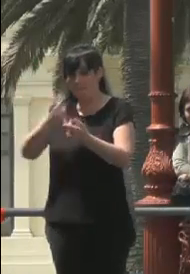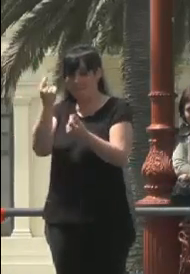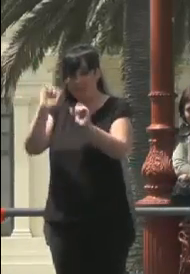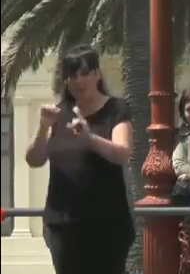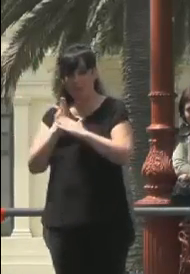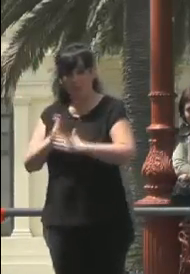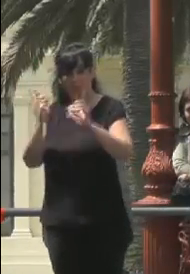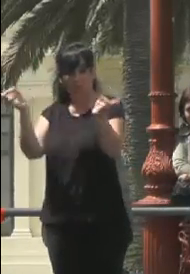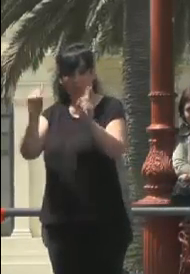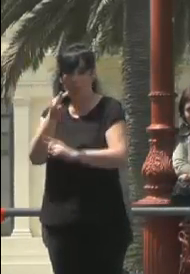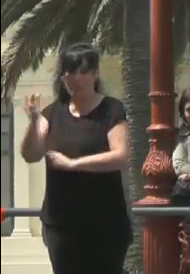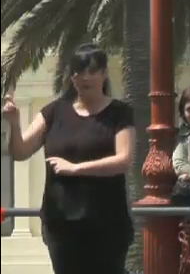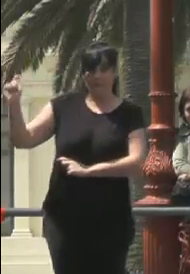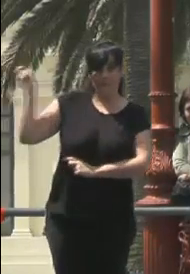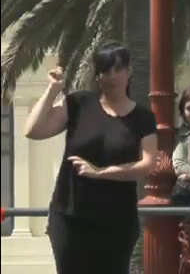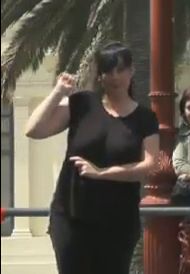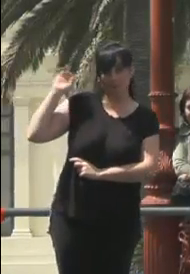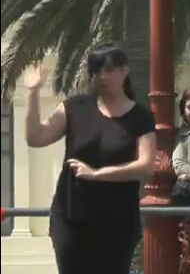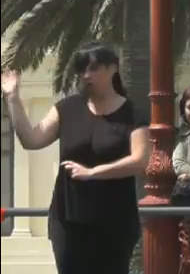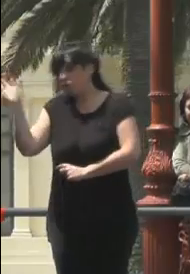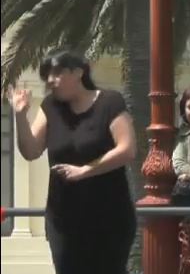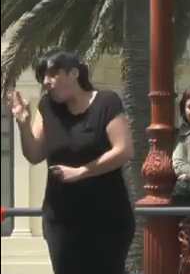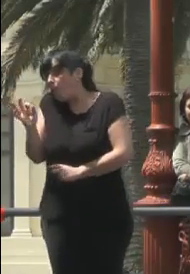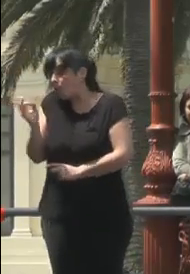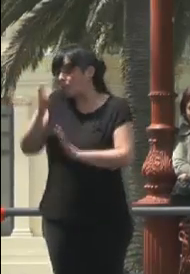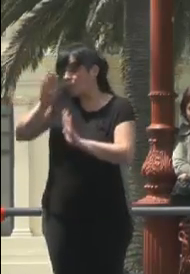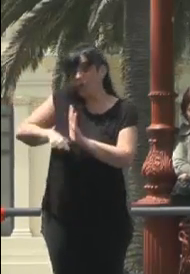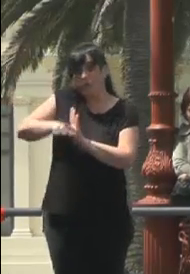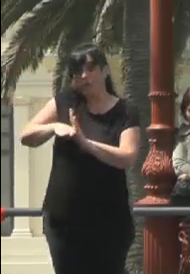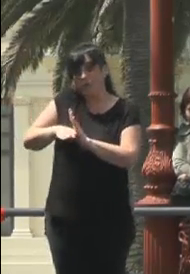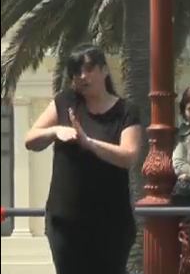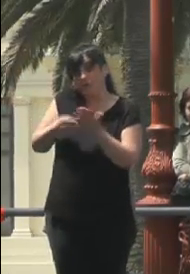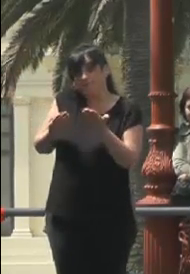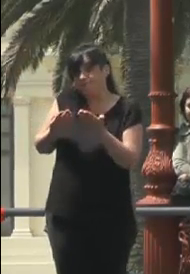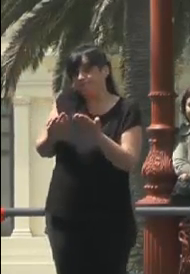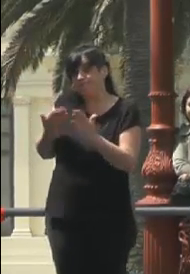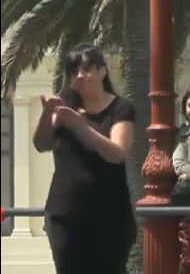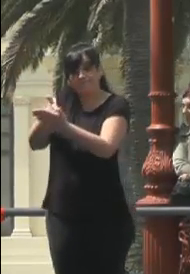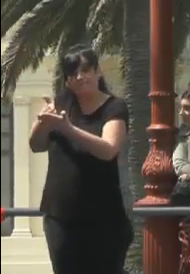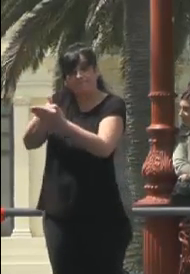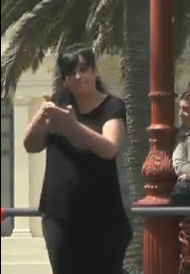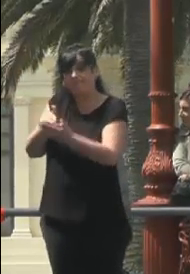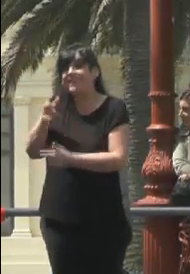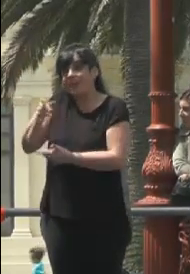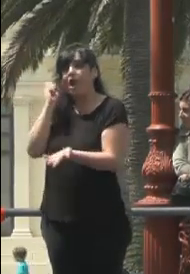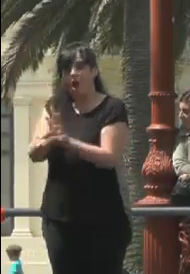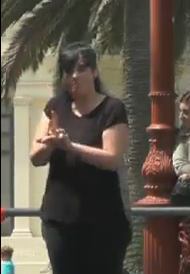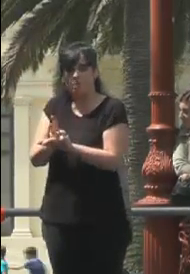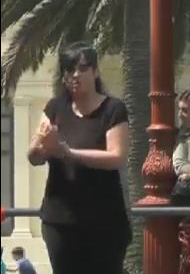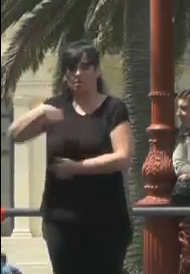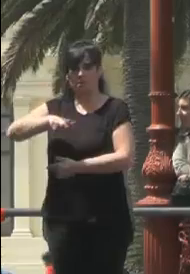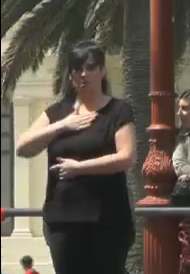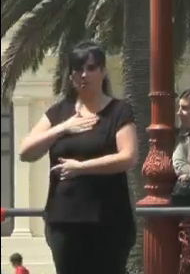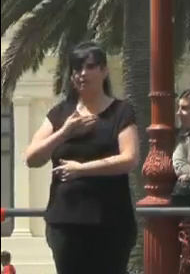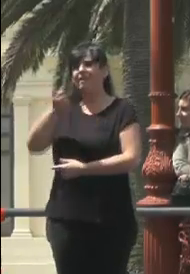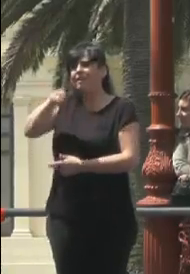súas pensións ou a carencia de medios o impide. Esta é o que nos estamos xogando nesta campaña electoral. E nos xogamos